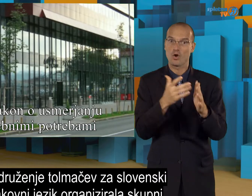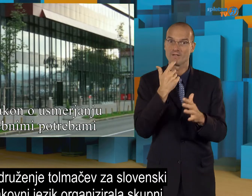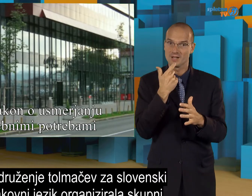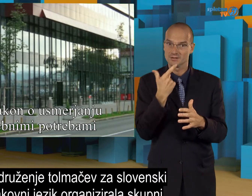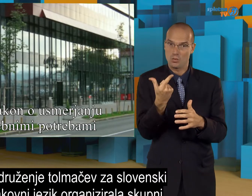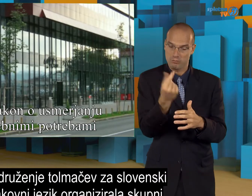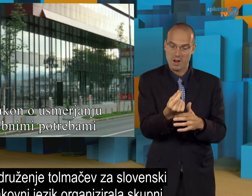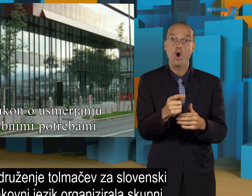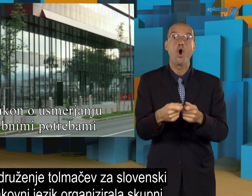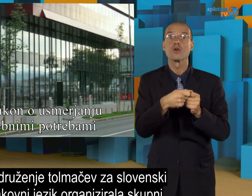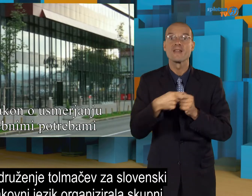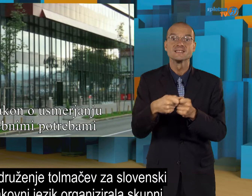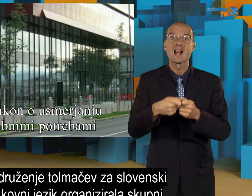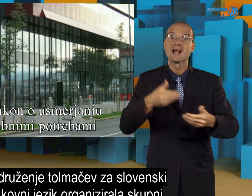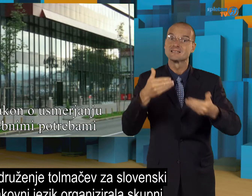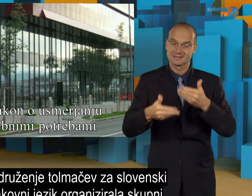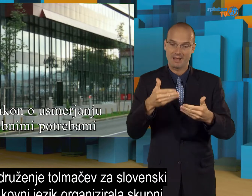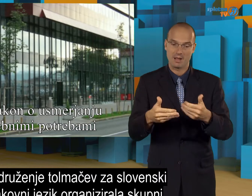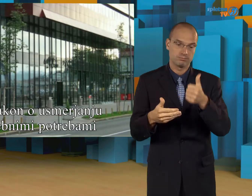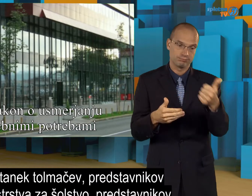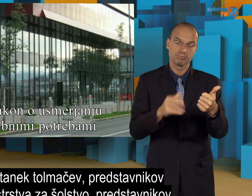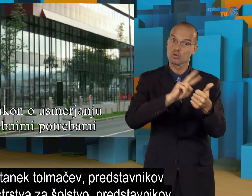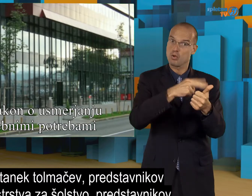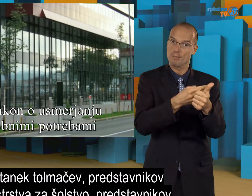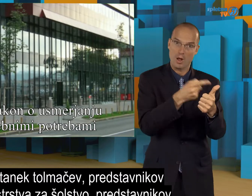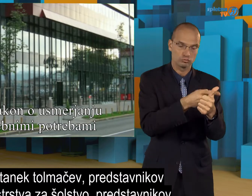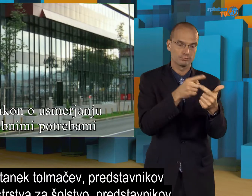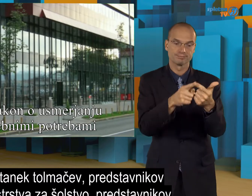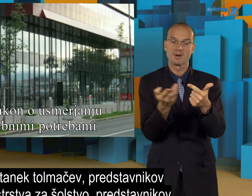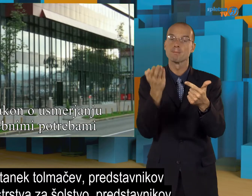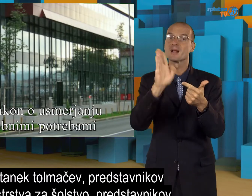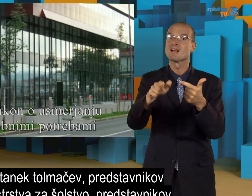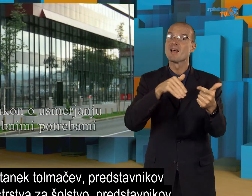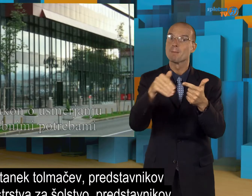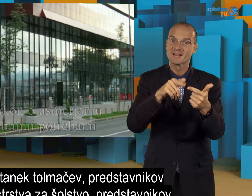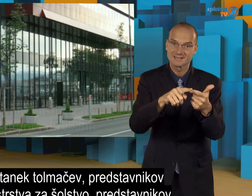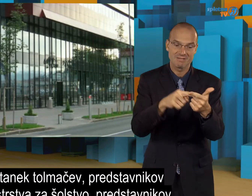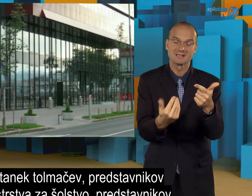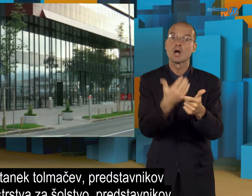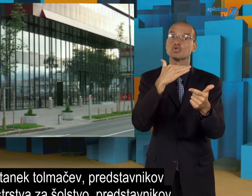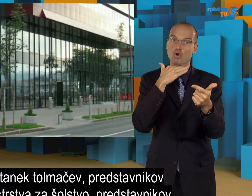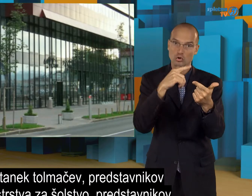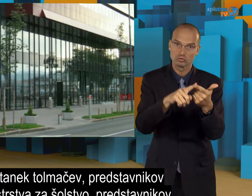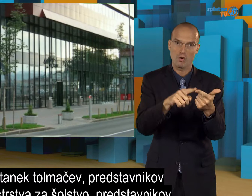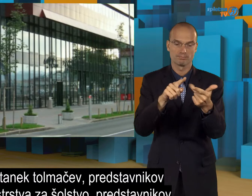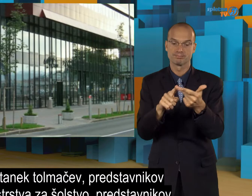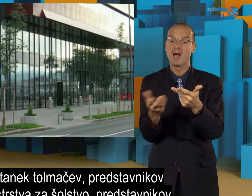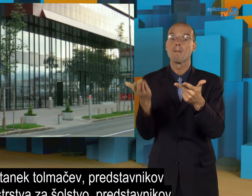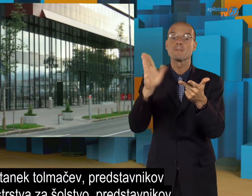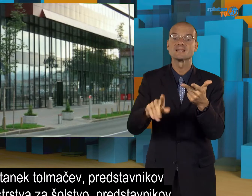skupni sestanek tolmačev, predstavnikov Ministrstva za šolstvo, predstavnikov osnovnih šol in staršev, ki imajo